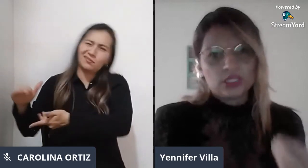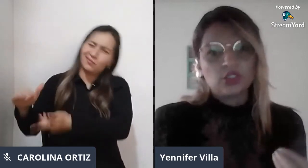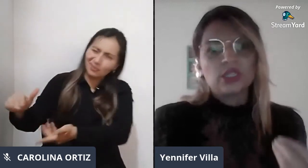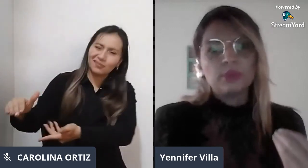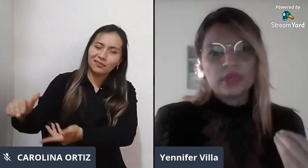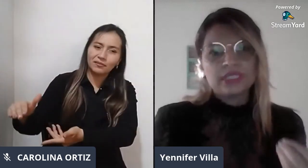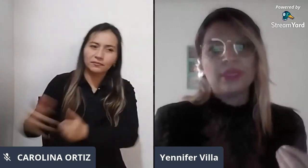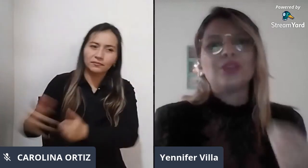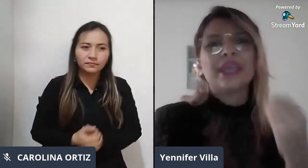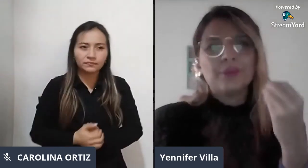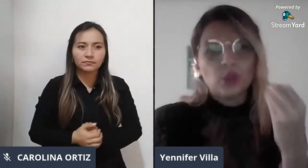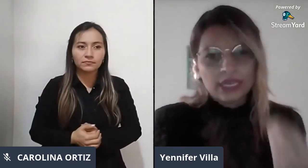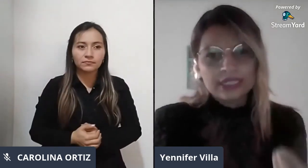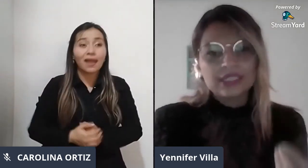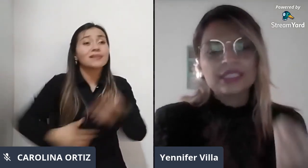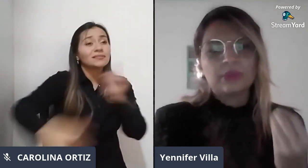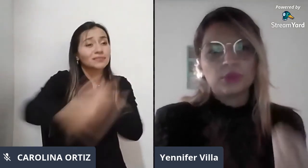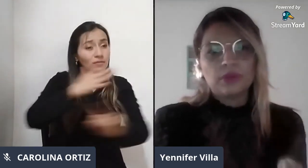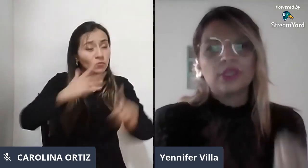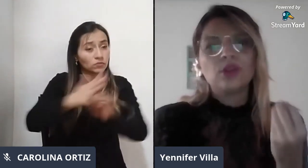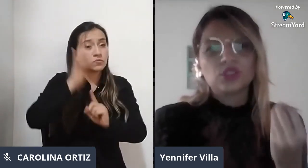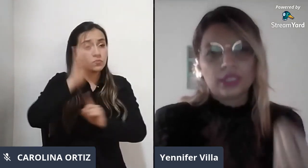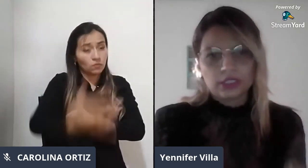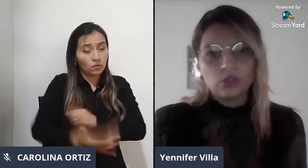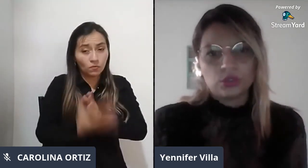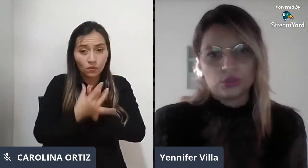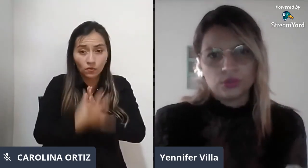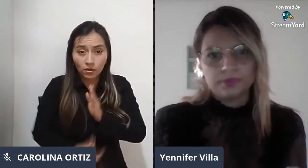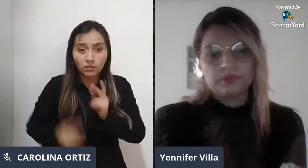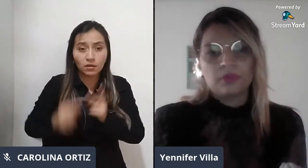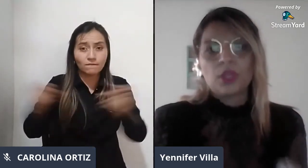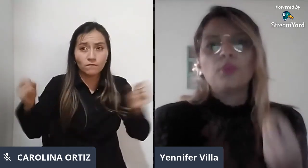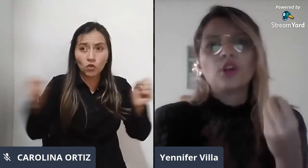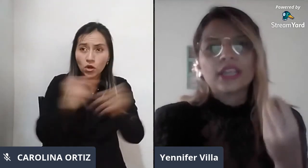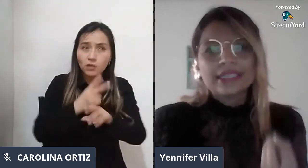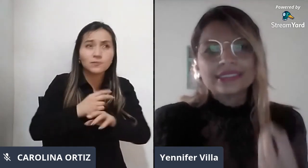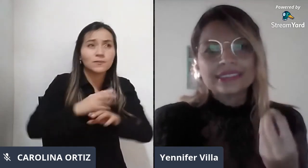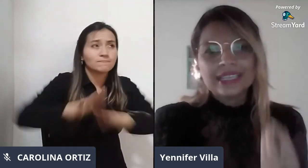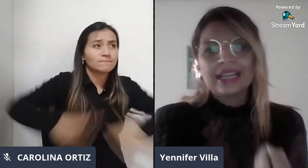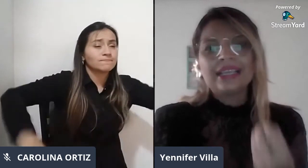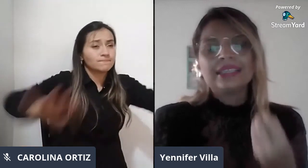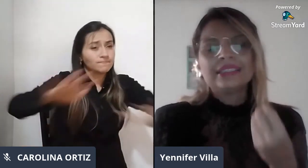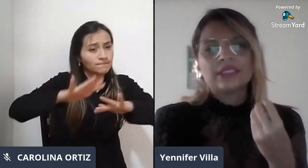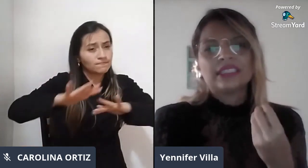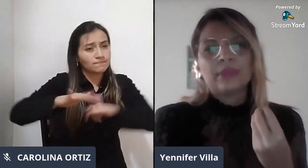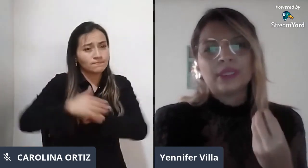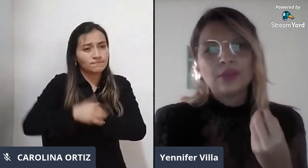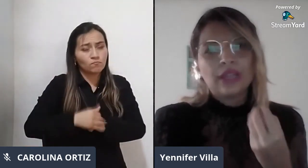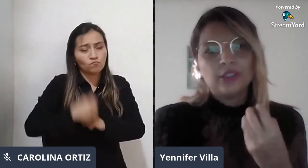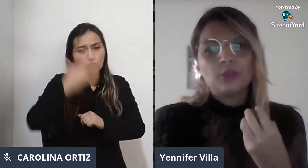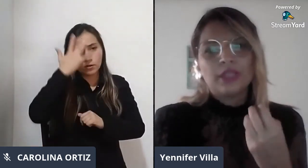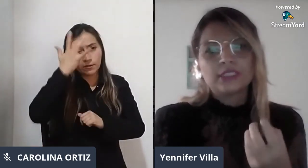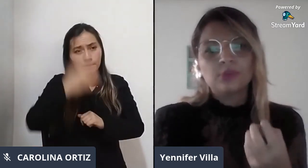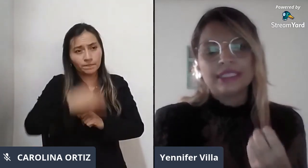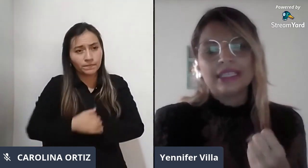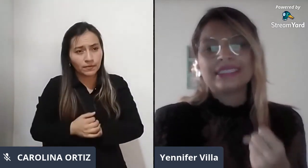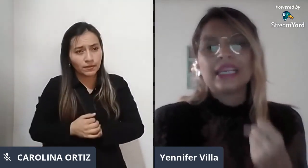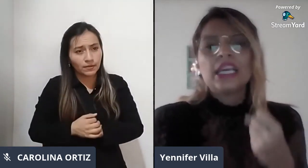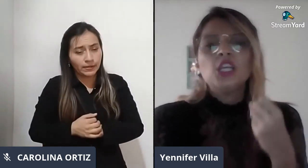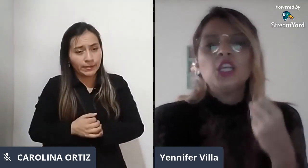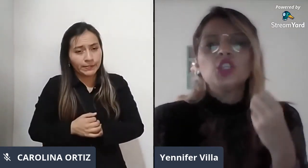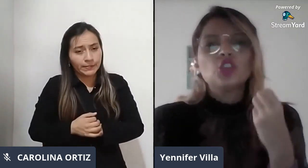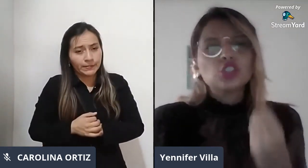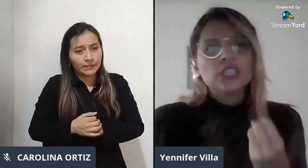la situación de empobrecimiento y de violencia que estamos viviendo en los territorios. ¿Por qué esta charla desde lo que están nombrando las